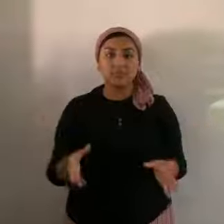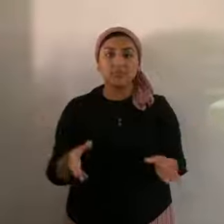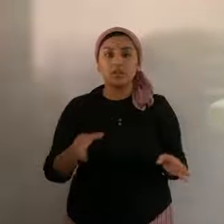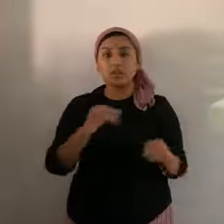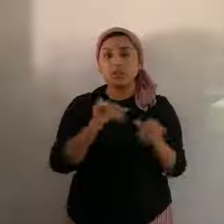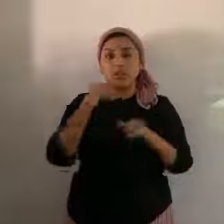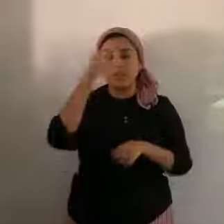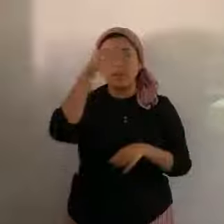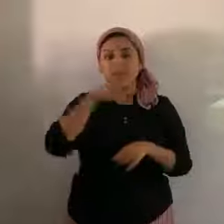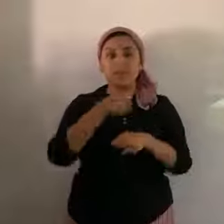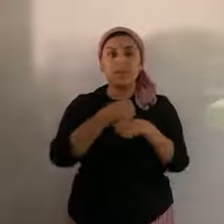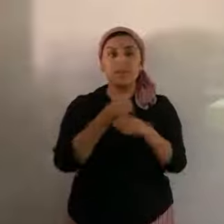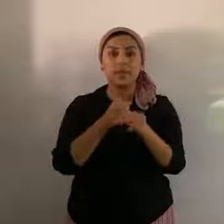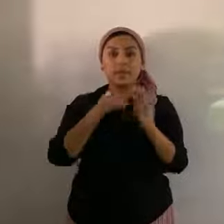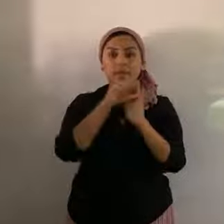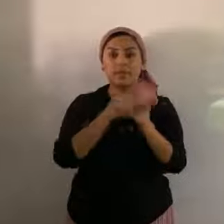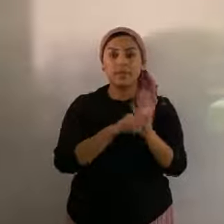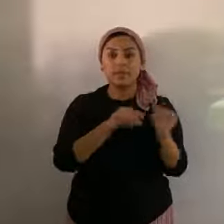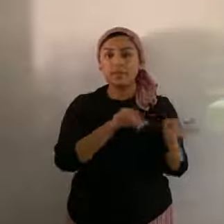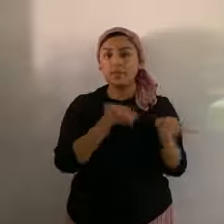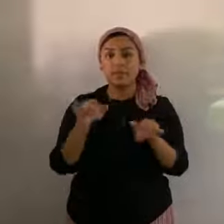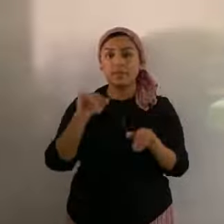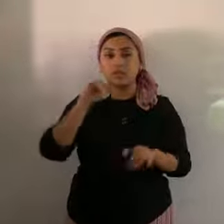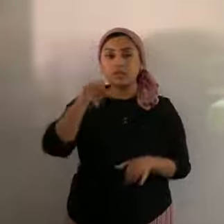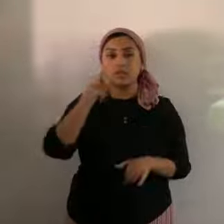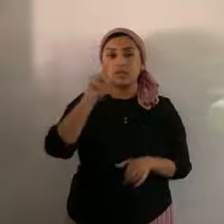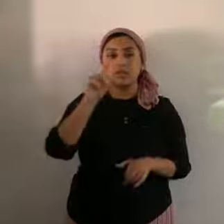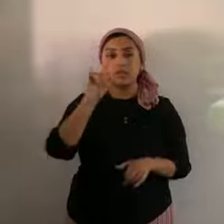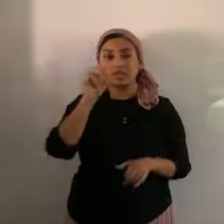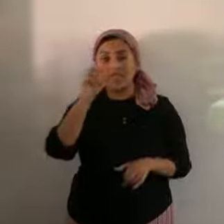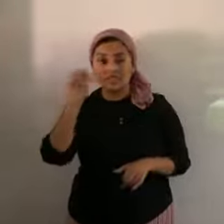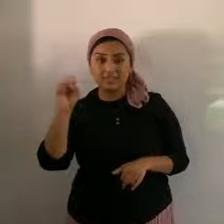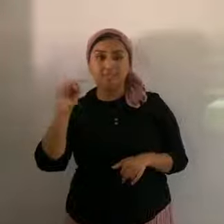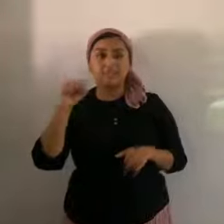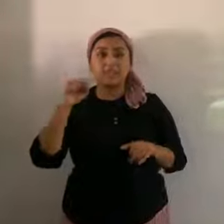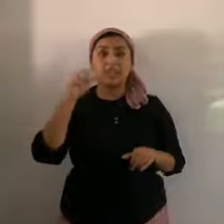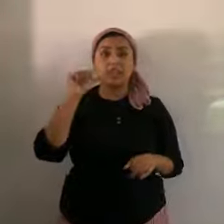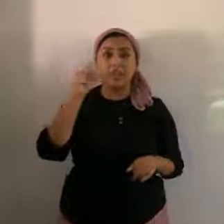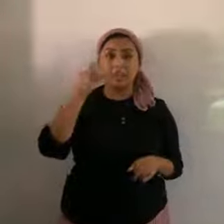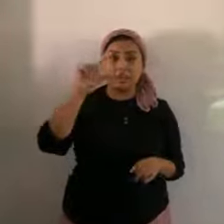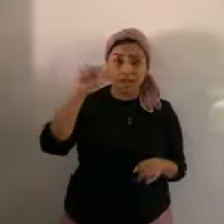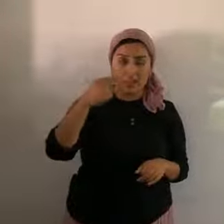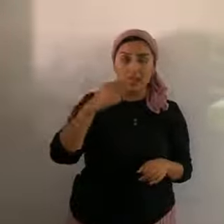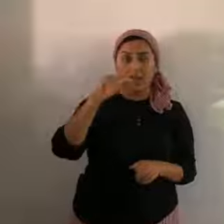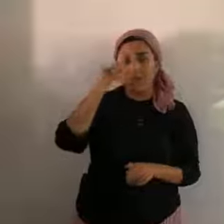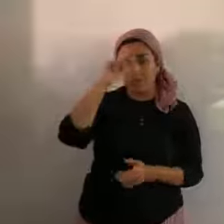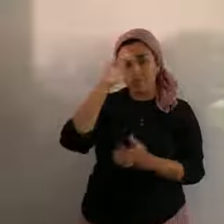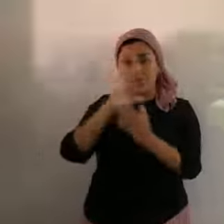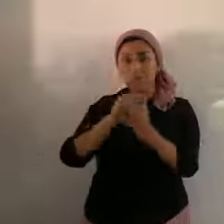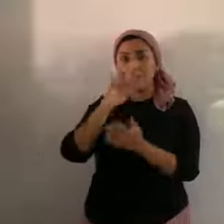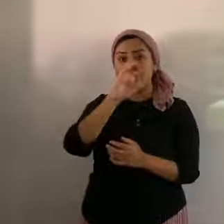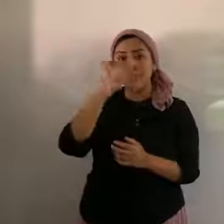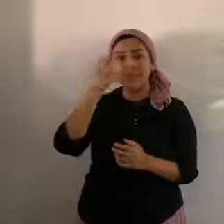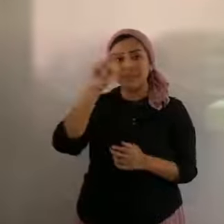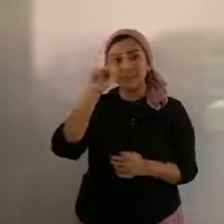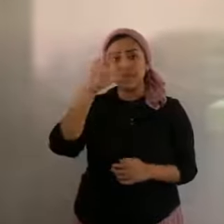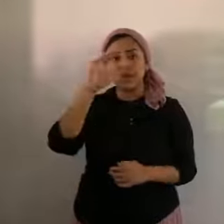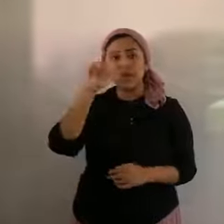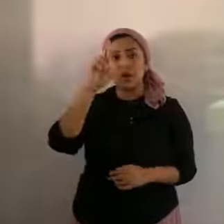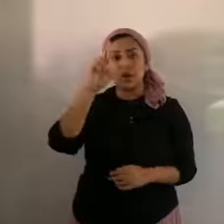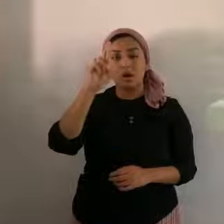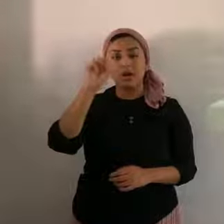Takanot, mandamientos rabínicos, judaísmo, cábala, creen en la reencarnación y mil y